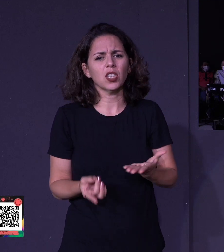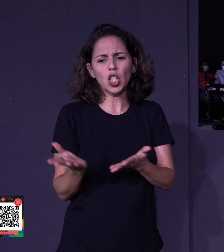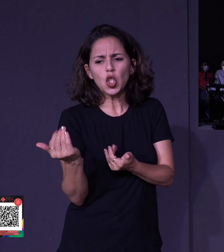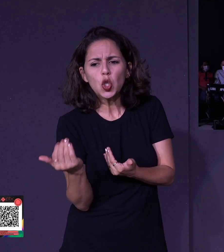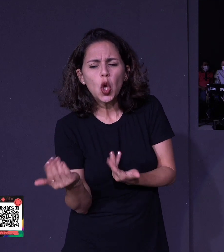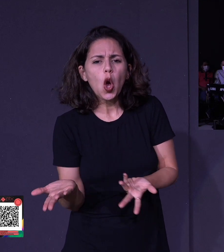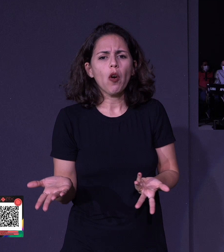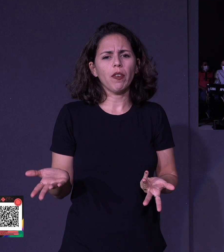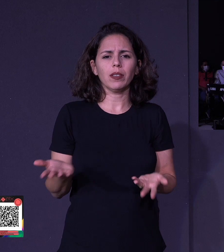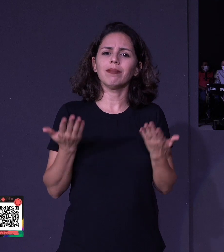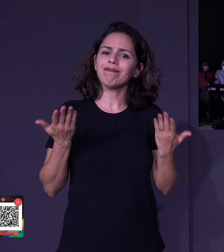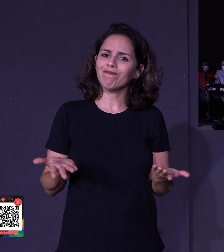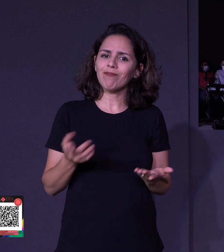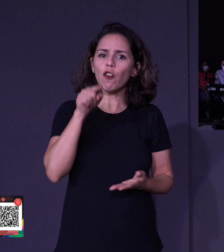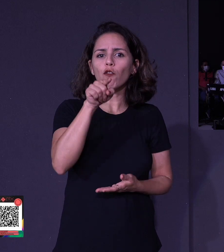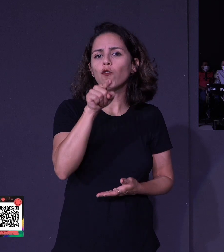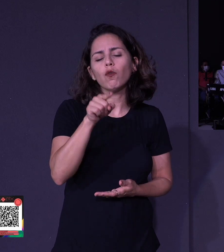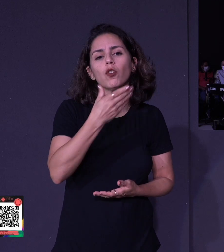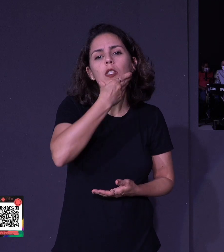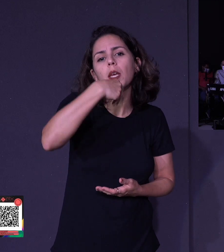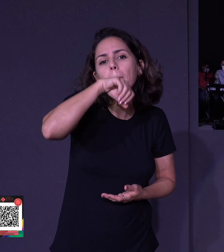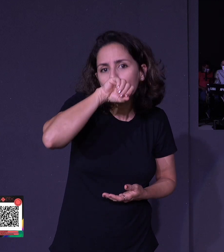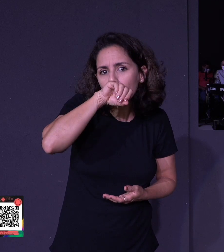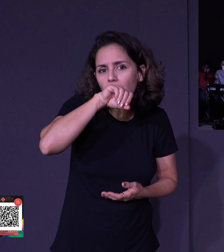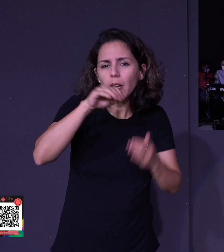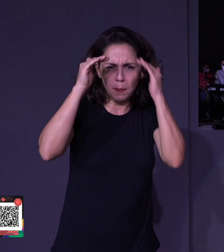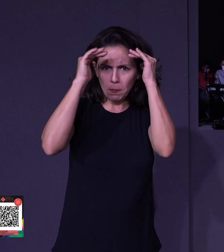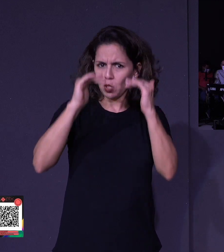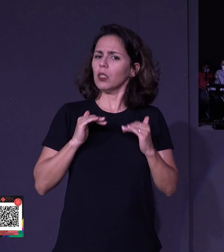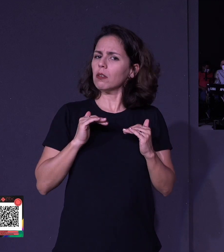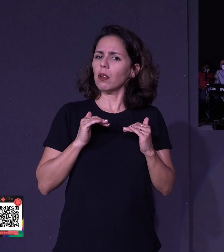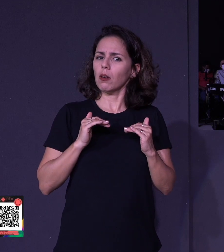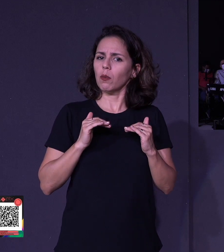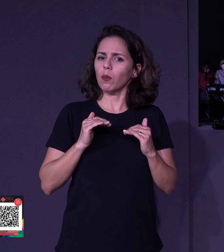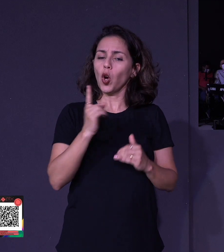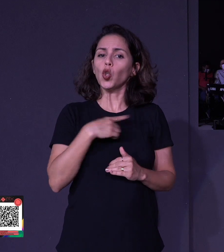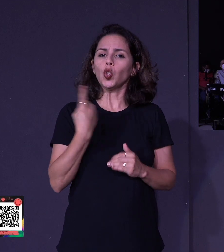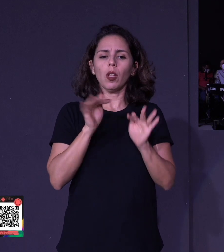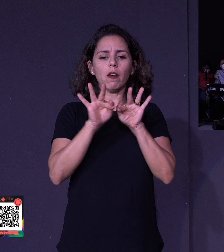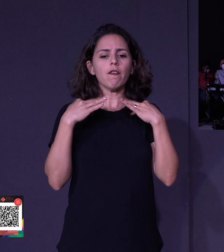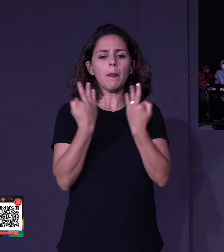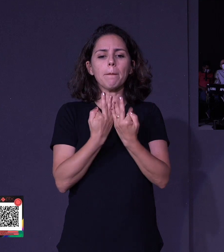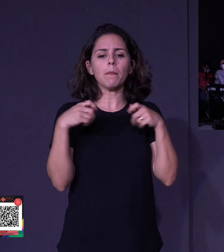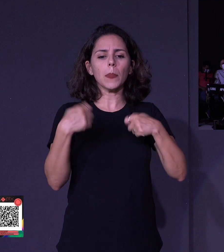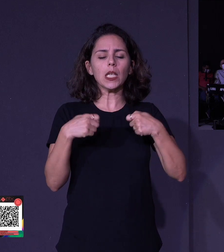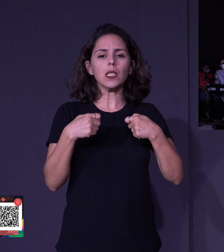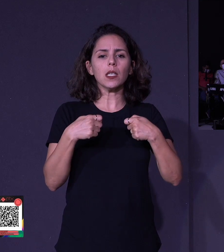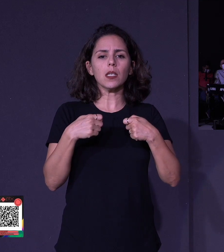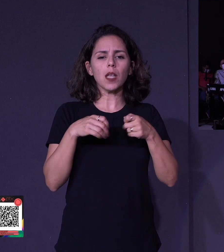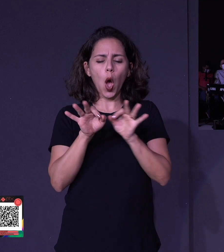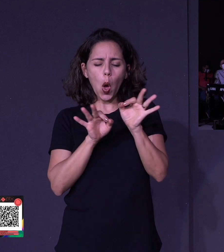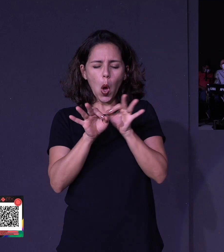Pai, o nosso reduto familiar deve ser devidamente ajustado